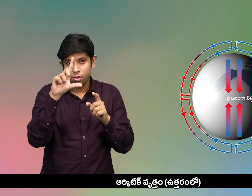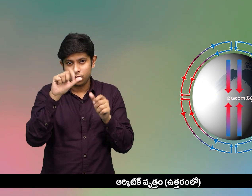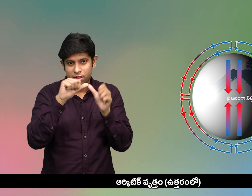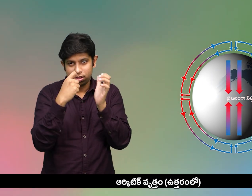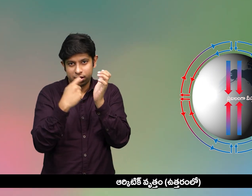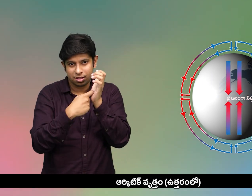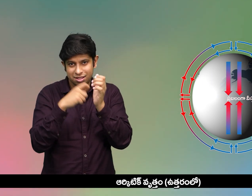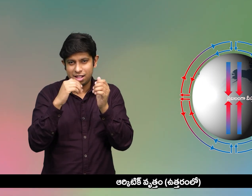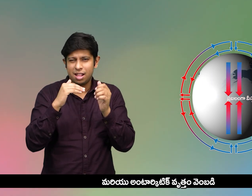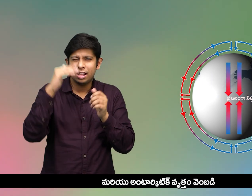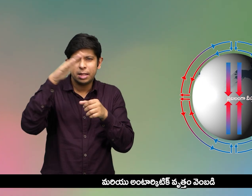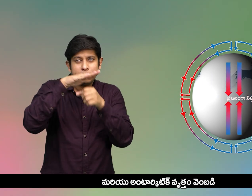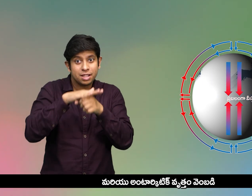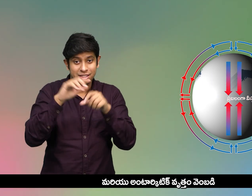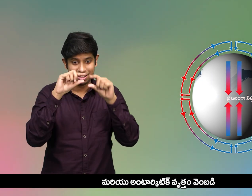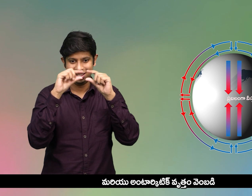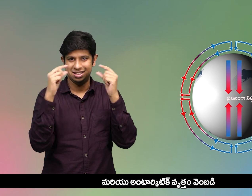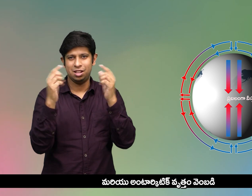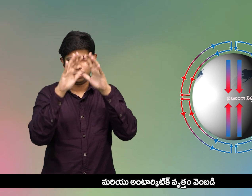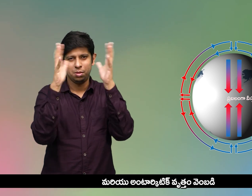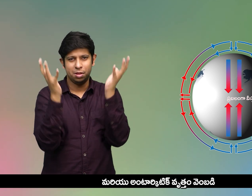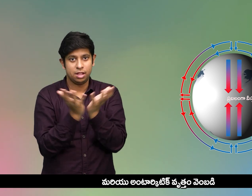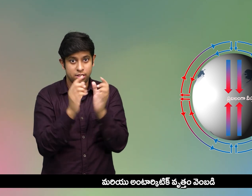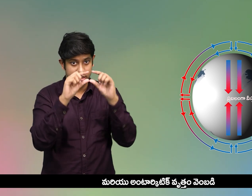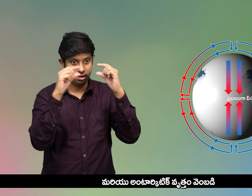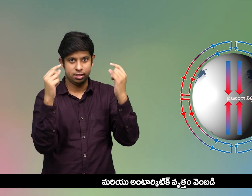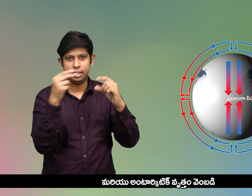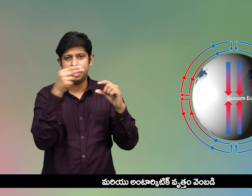ఉత్తరంలో మరియు అంటార్కిటిక్ వృత్తం వెంబడి